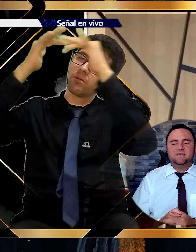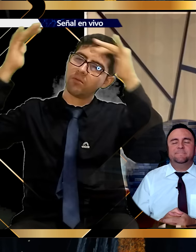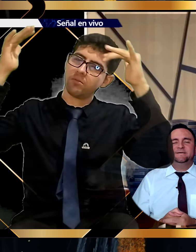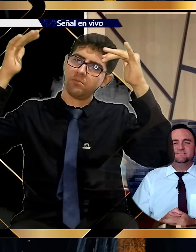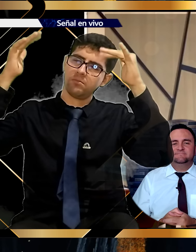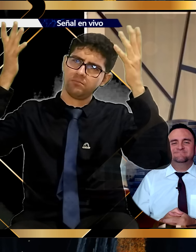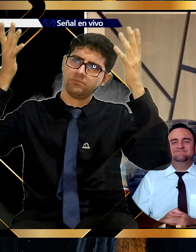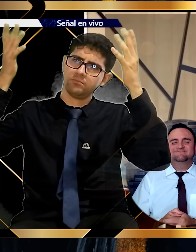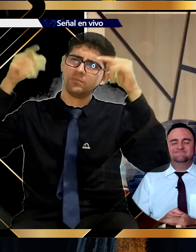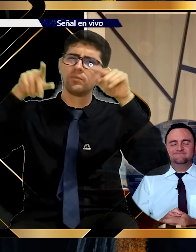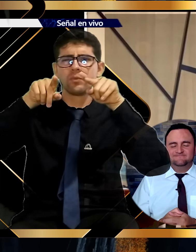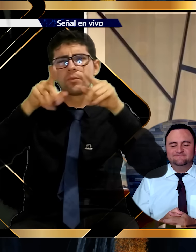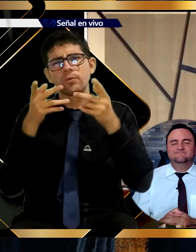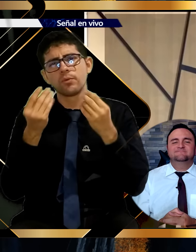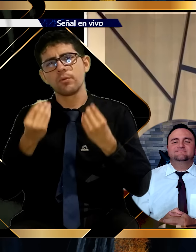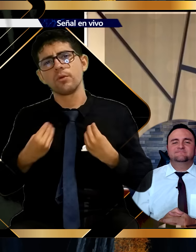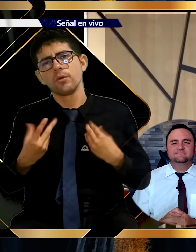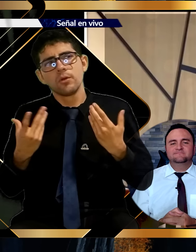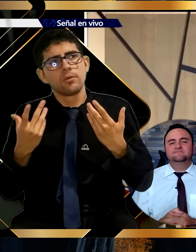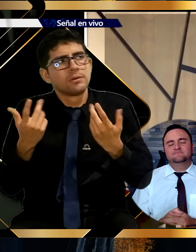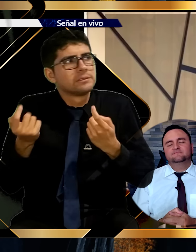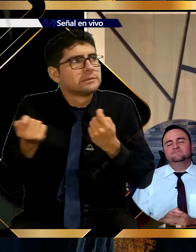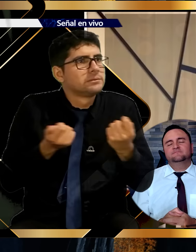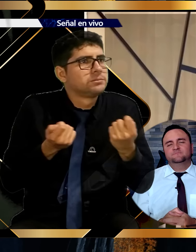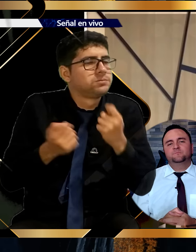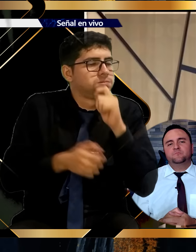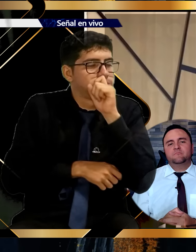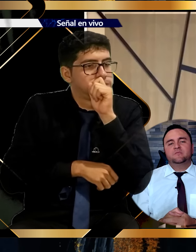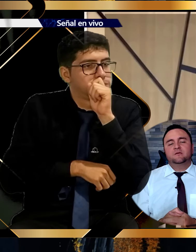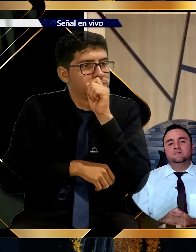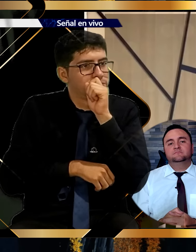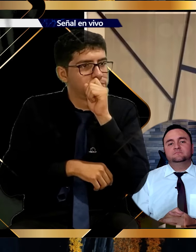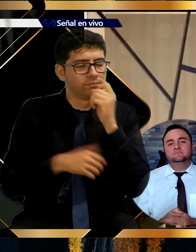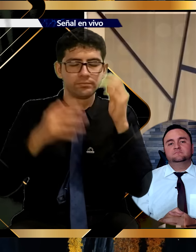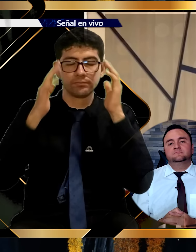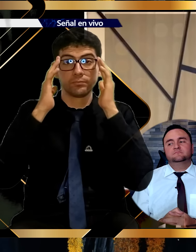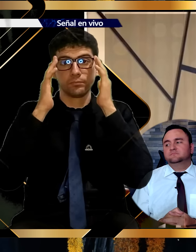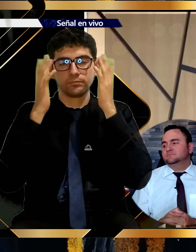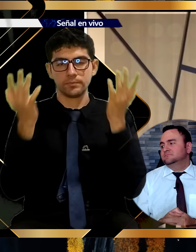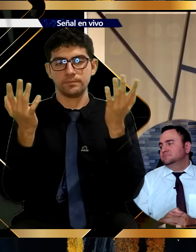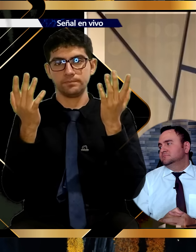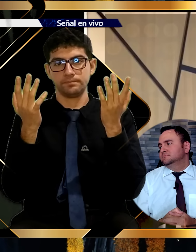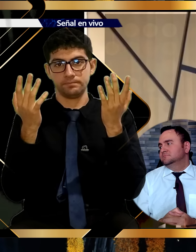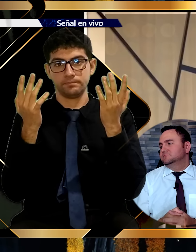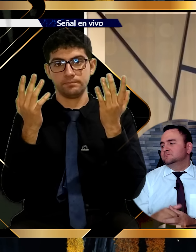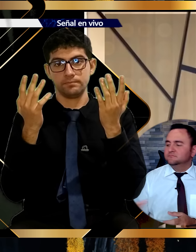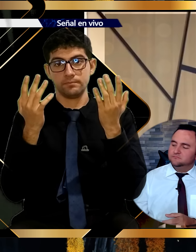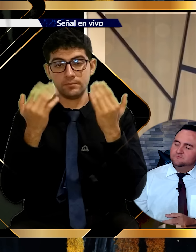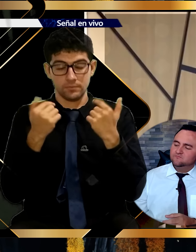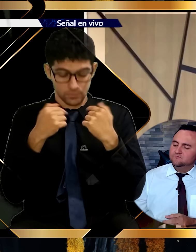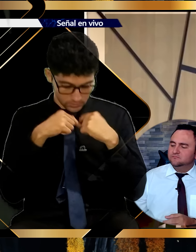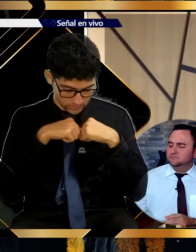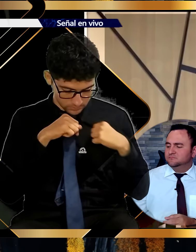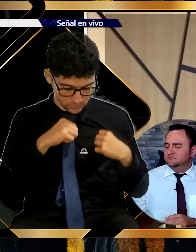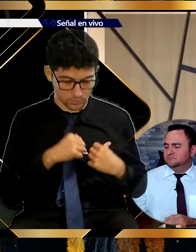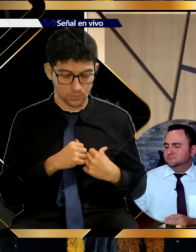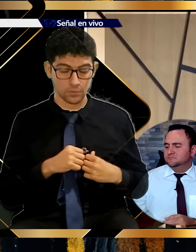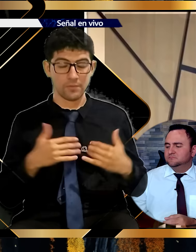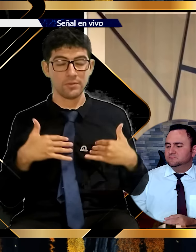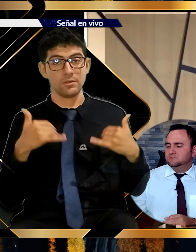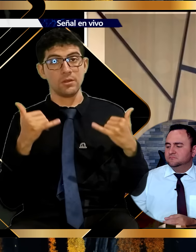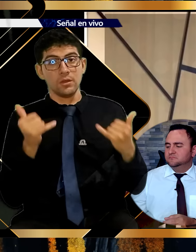Debes tú vivir en esa incertidumbre. ¿Tú crees que esa alegría? Porque esto tiene que ver con la vida emocional y espiritual del cristiano,